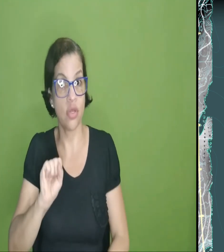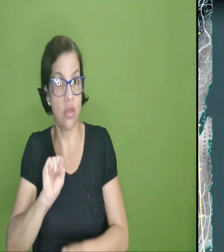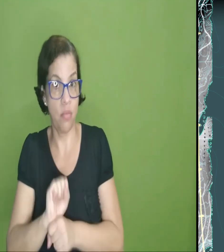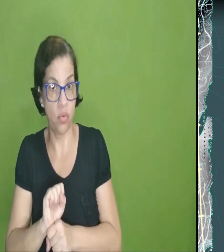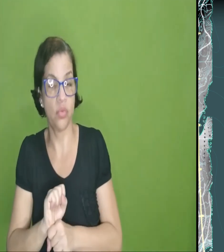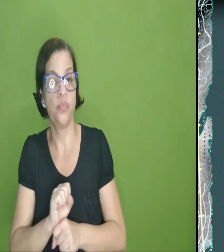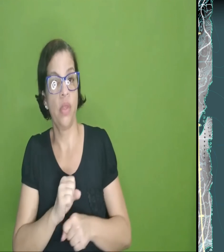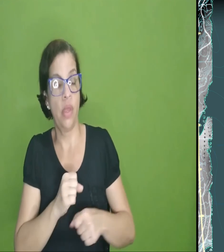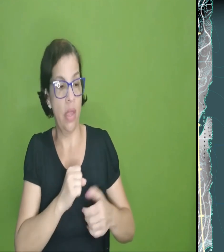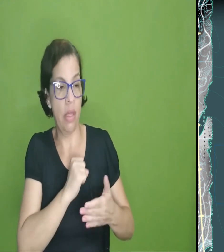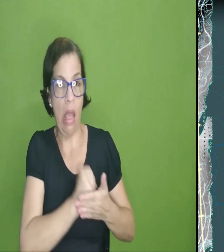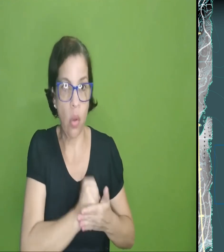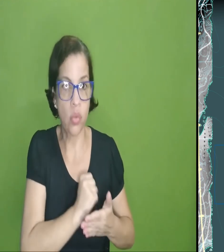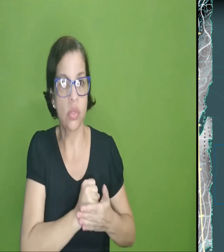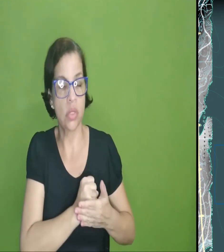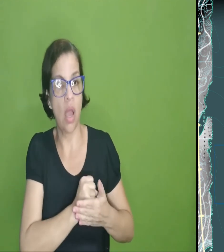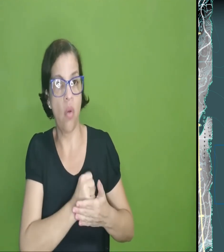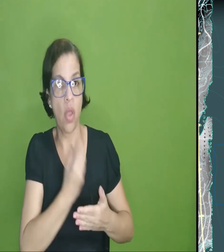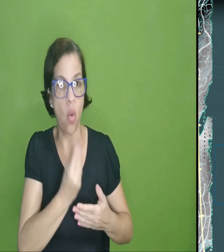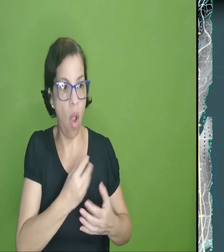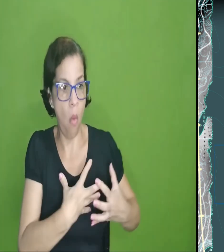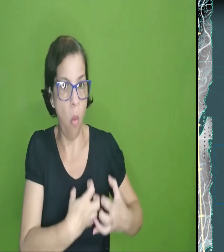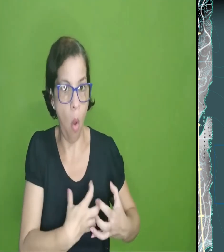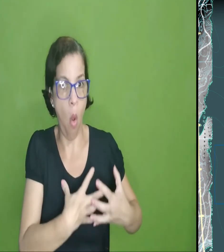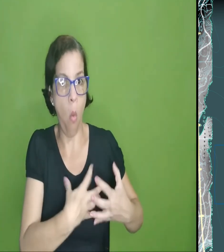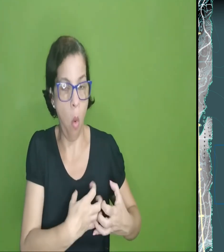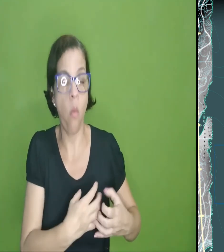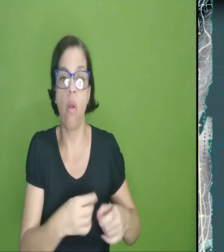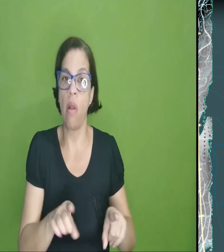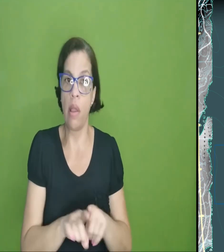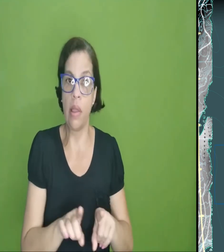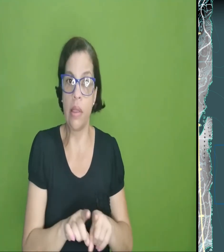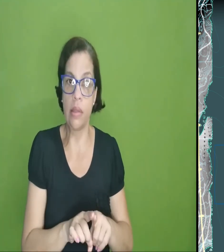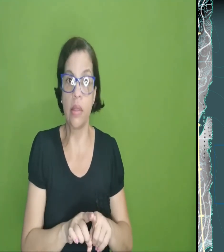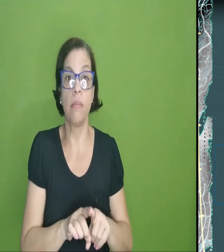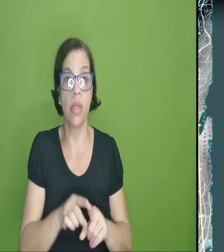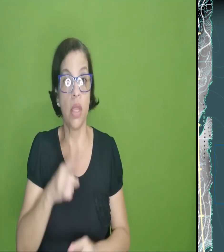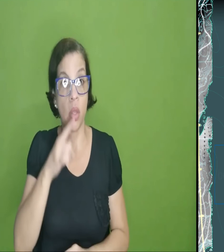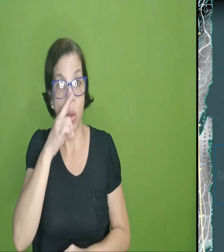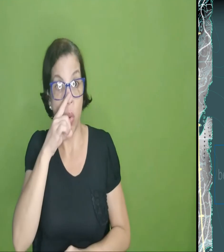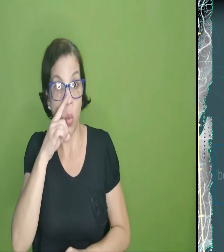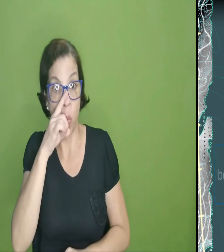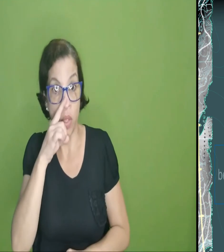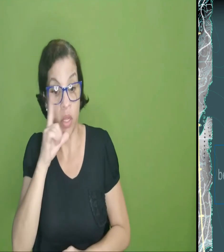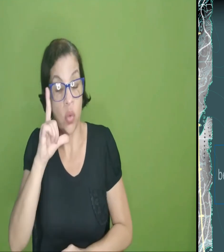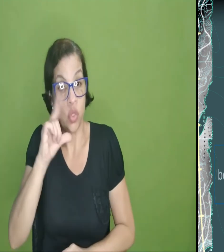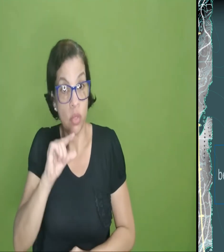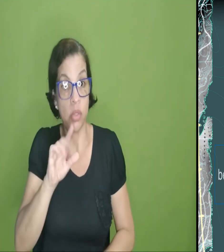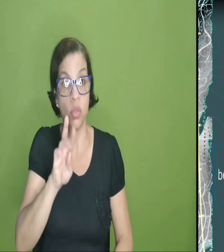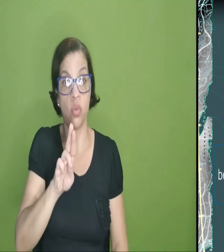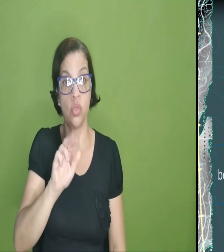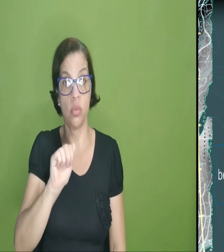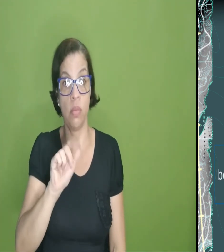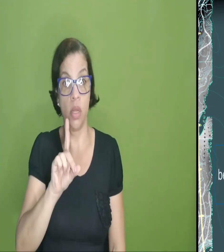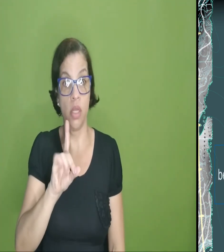e broncoconstrição. E exatamente por isso, são úteis para pacientes que necessitam de um beta-bloqueador,